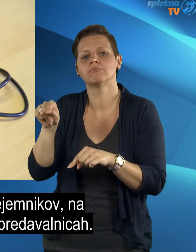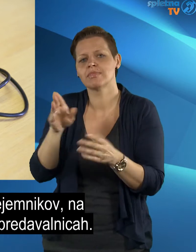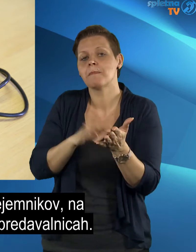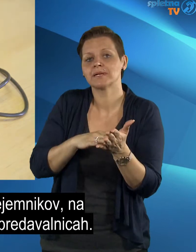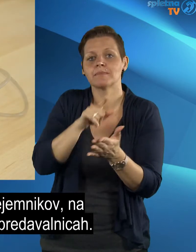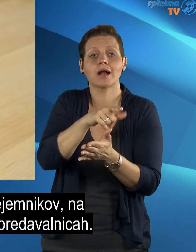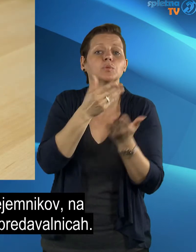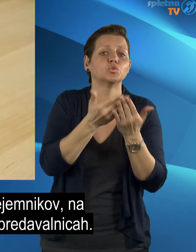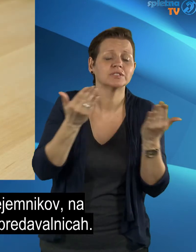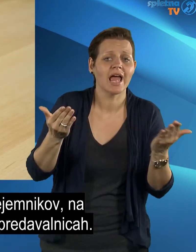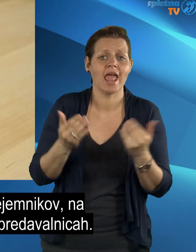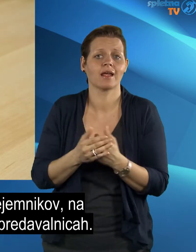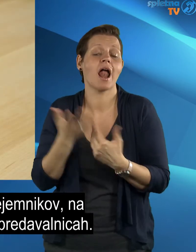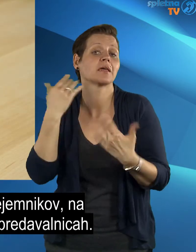ali predavalnicah.